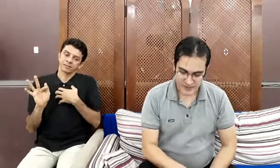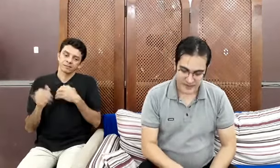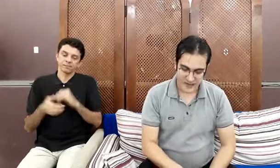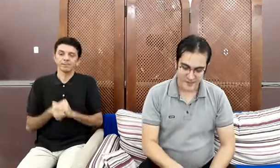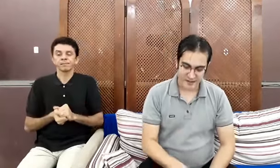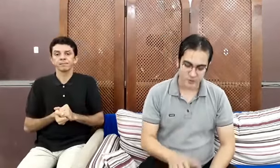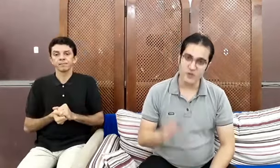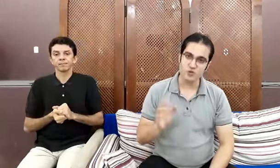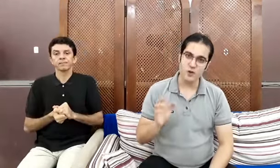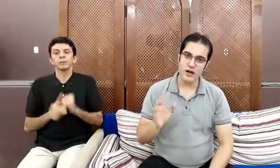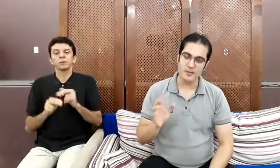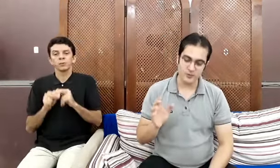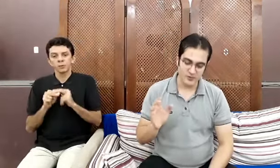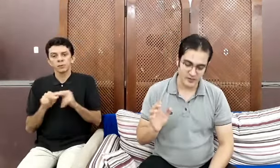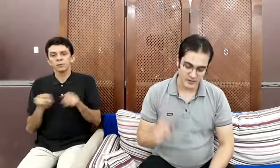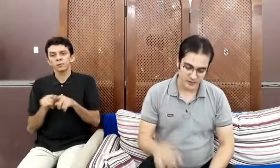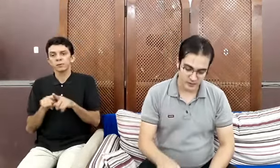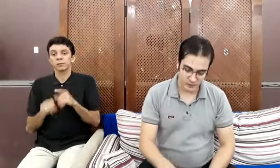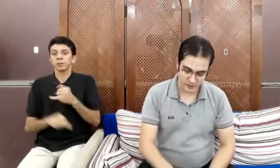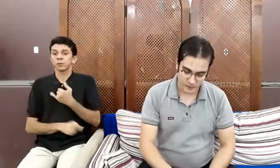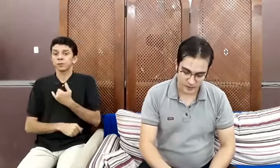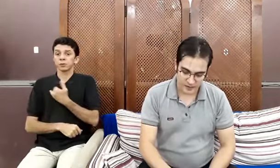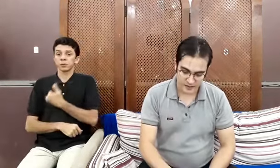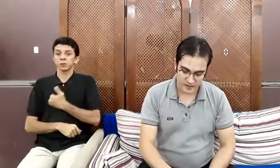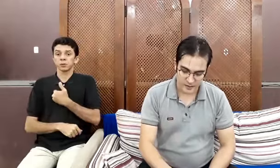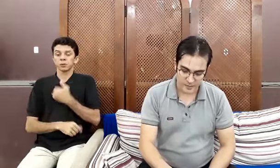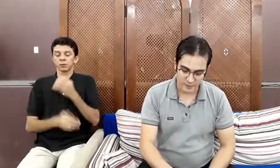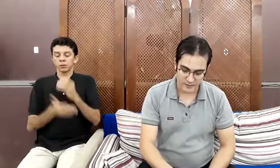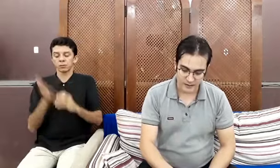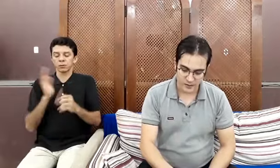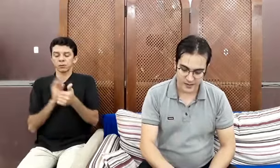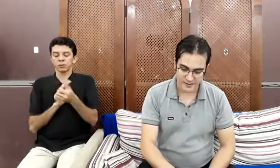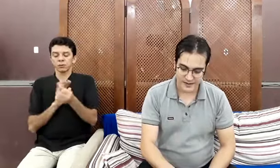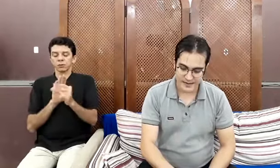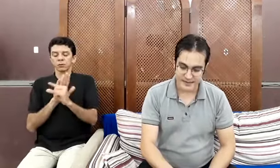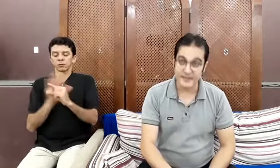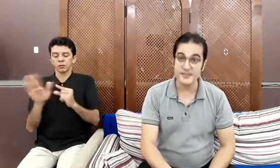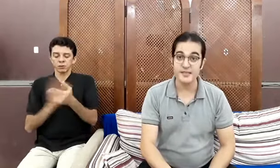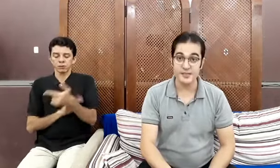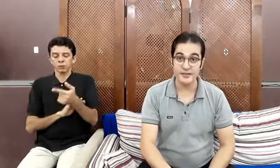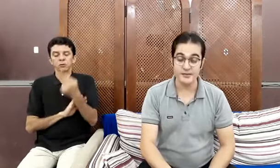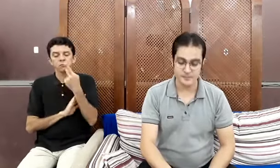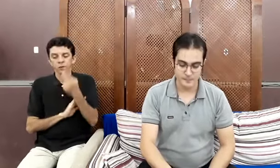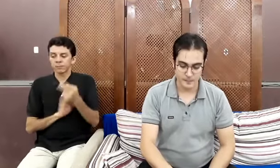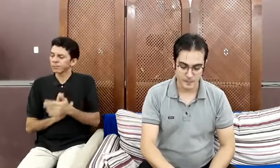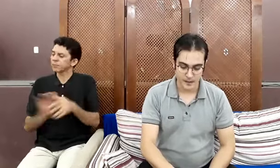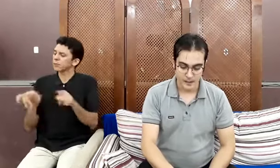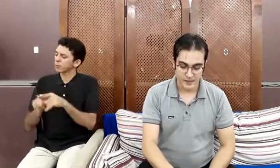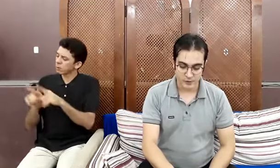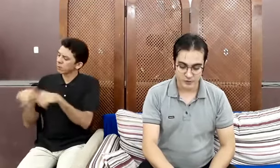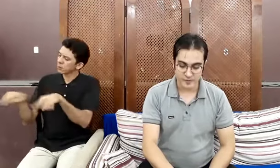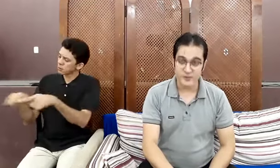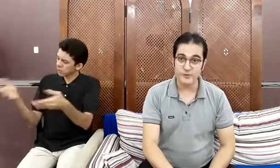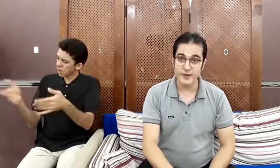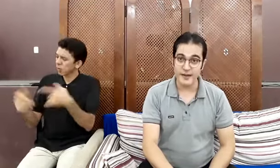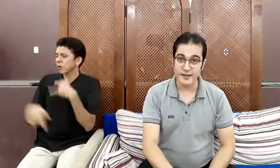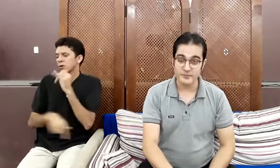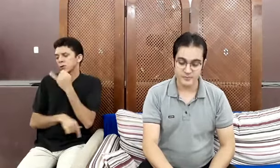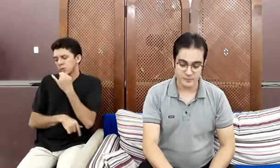Jesus ele havia dito lá em João capítulo 16, verso 22: assim também vós agora, na verdade, tendes tristeza, mas outra vez